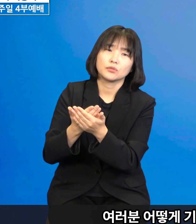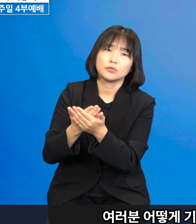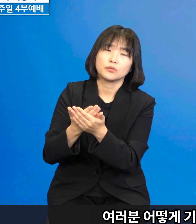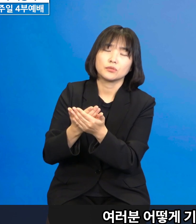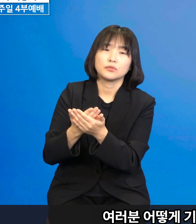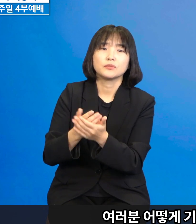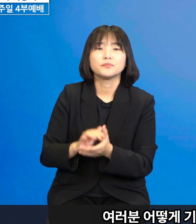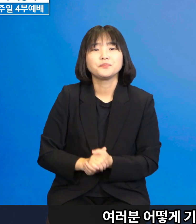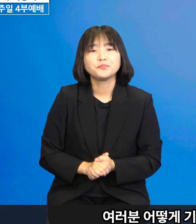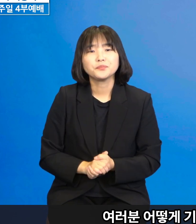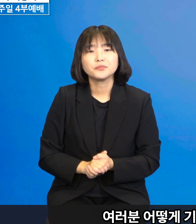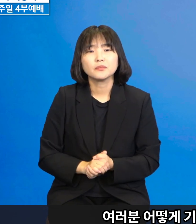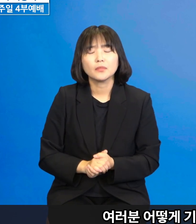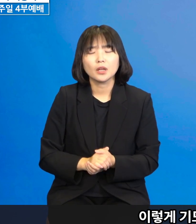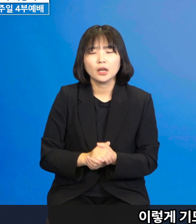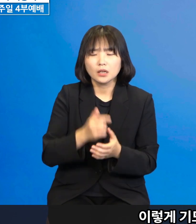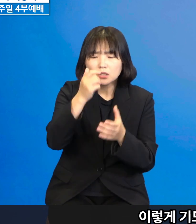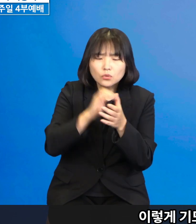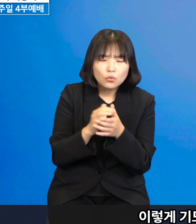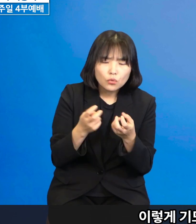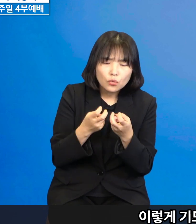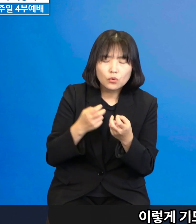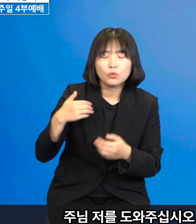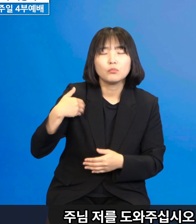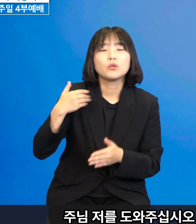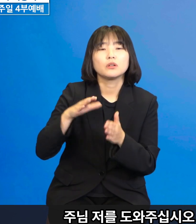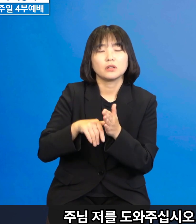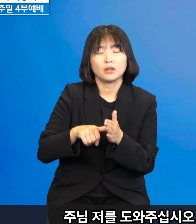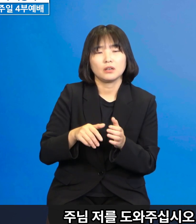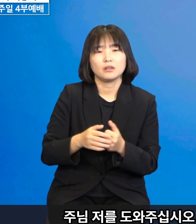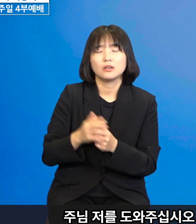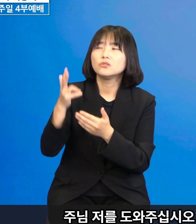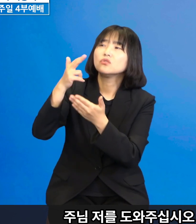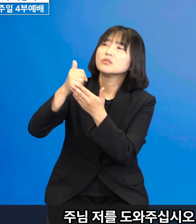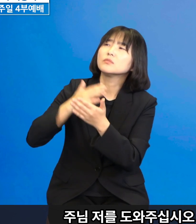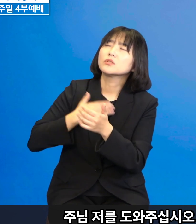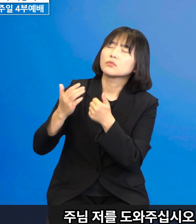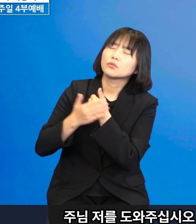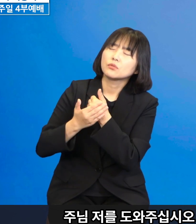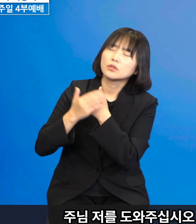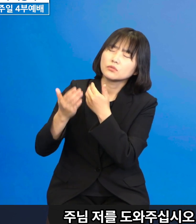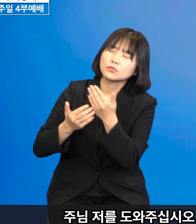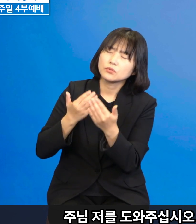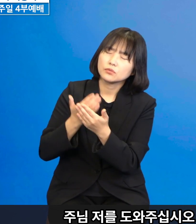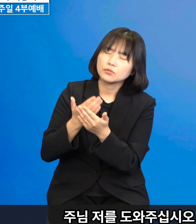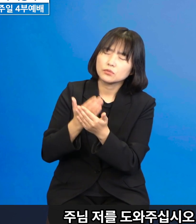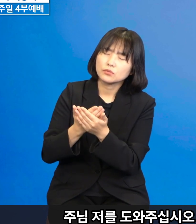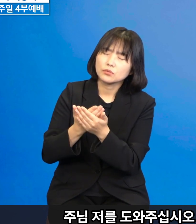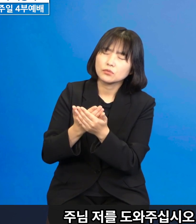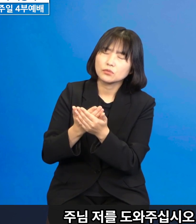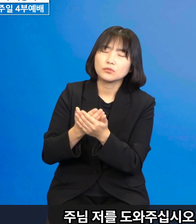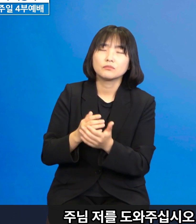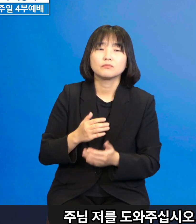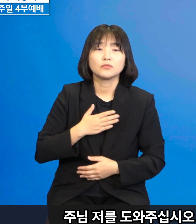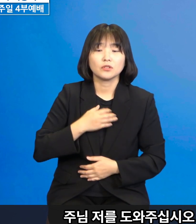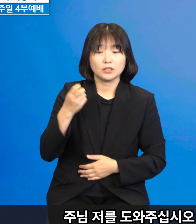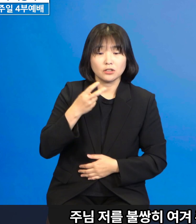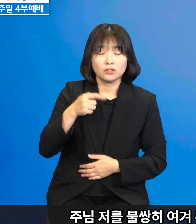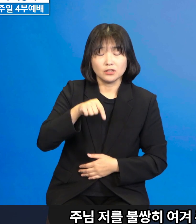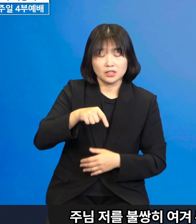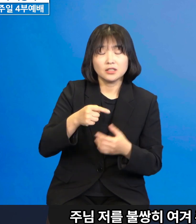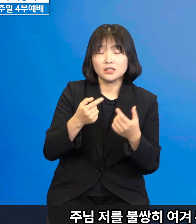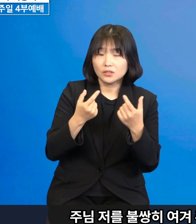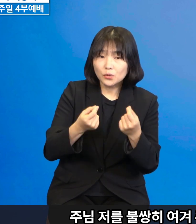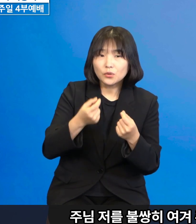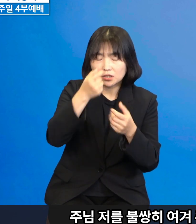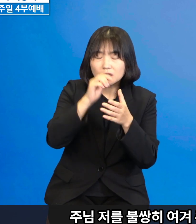여러분, 어떻게 기도해야 할지 모를 때에 이렇게 기도하시는 거예요. 주님, 저를 도와주십시오. 저는 자주 이렇게 기도합니다.